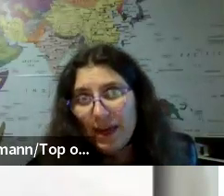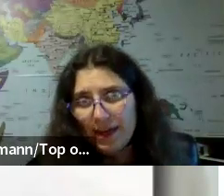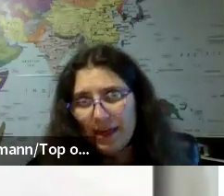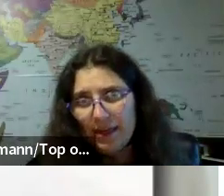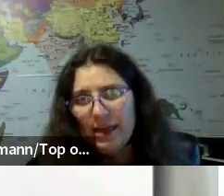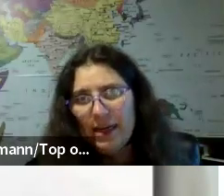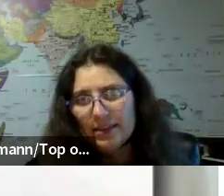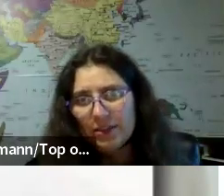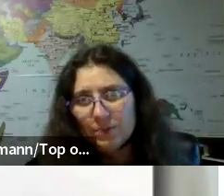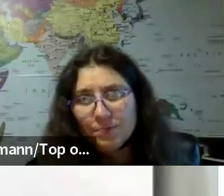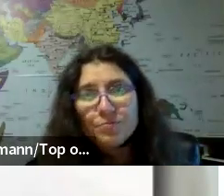no nos da el acceso.